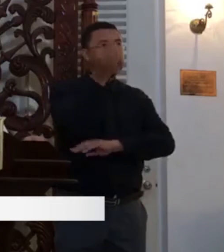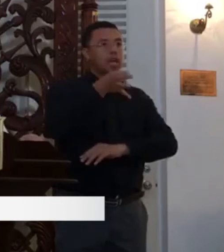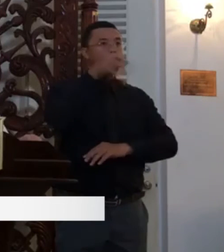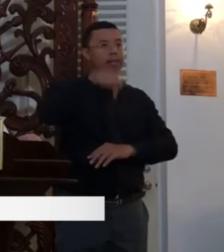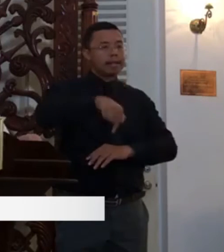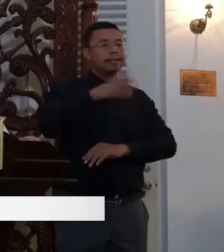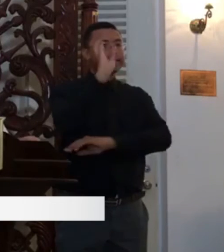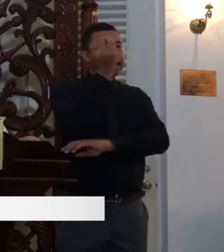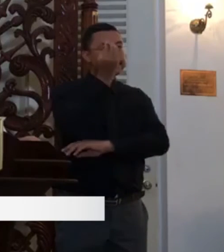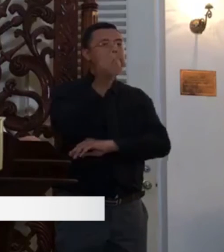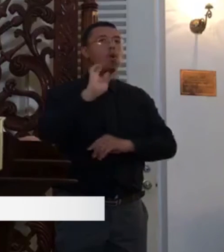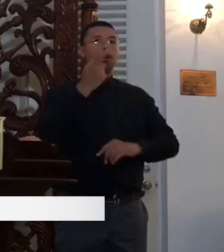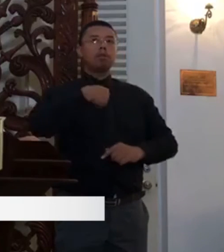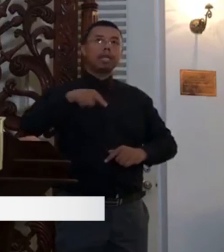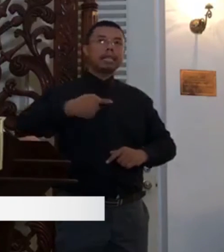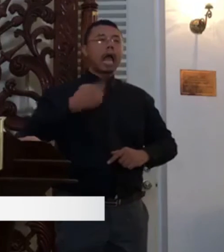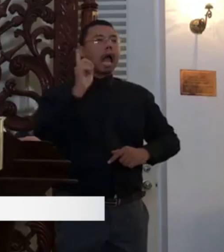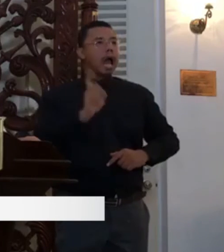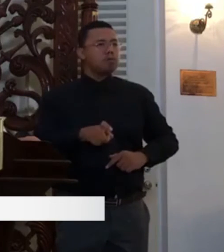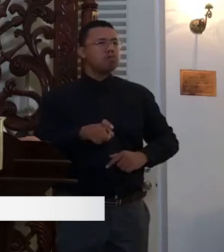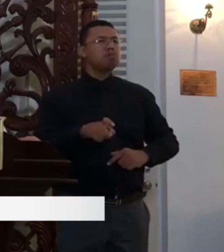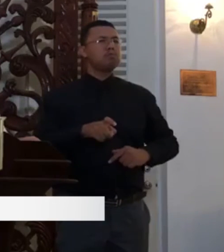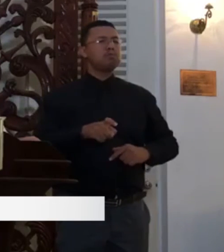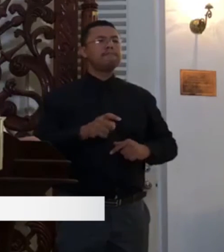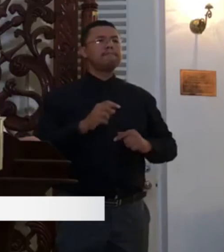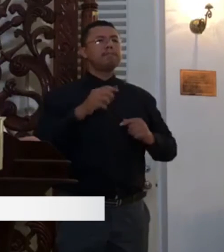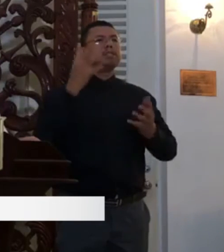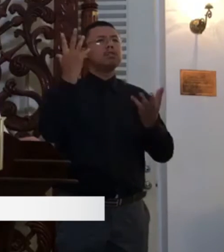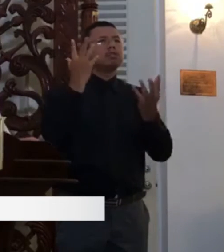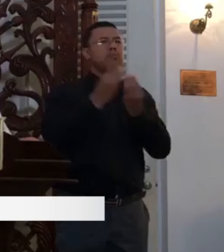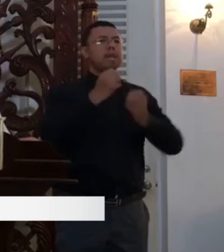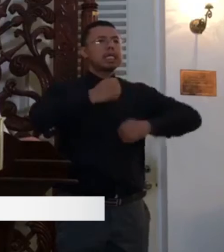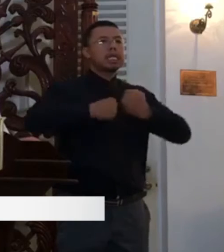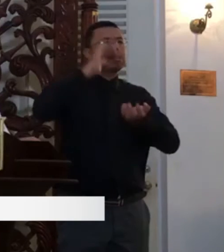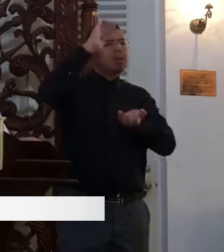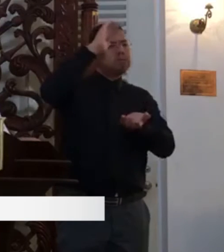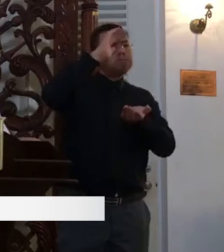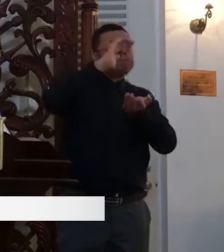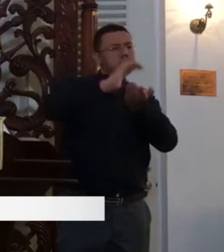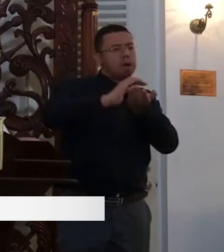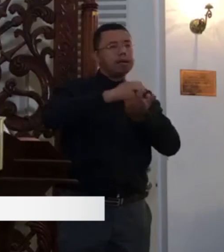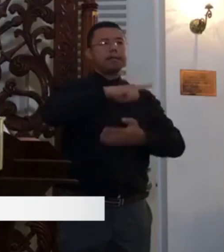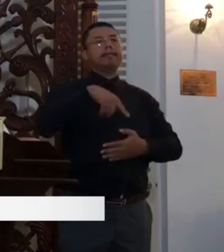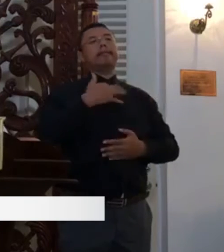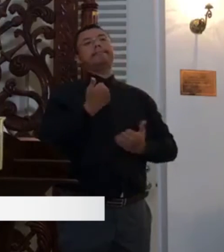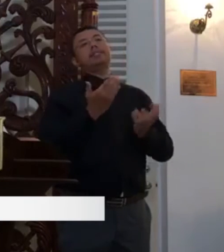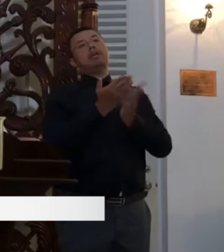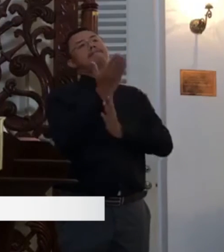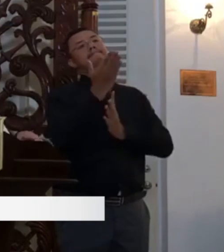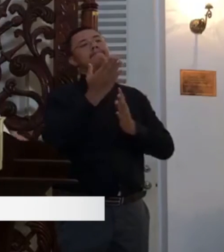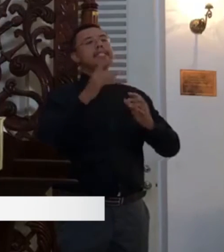ini, ketika kita harus melakukan pengurangan kegiatan di luar, kita bisa laksanakan dengan